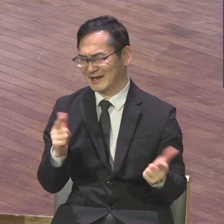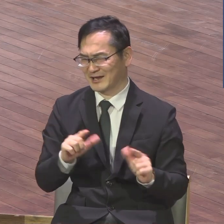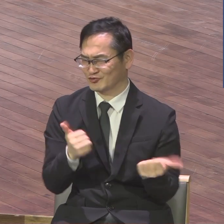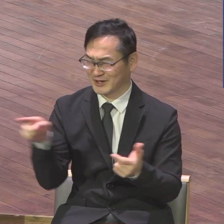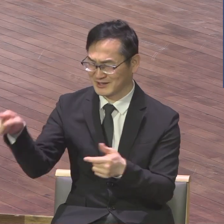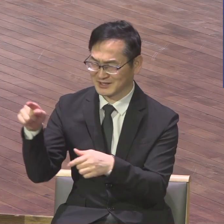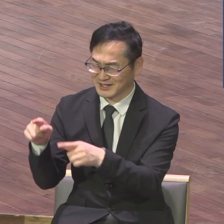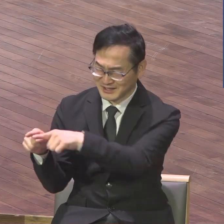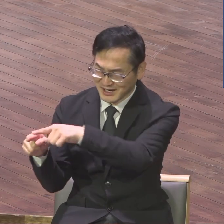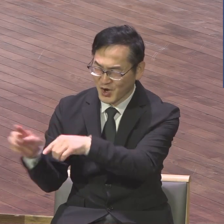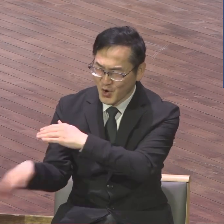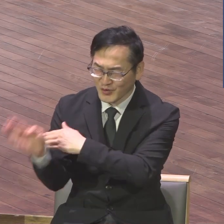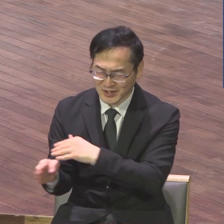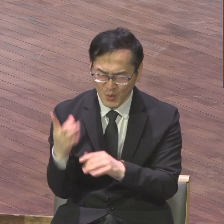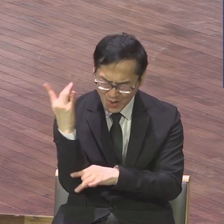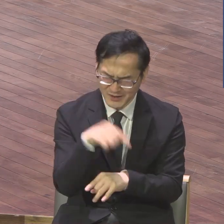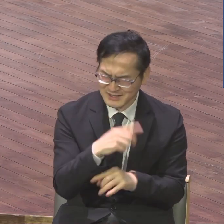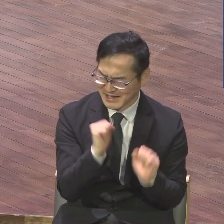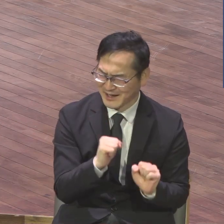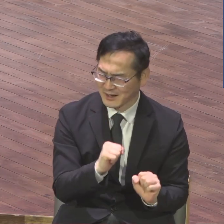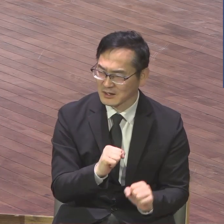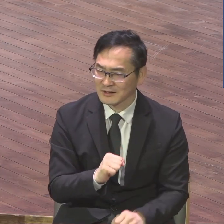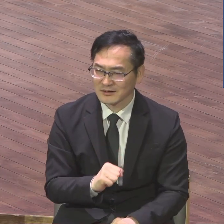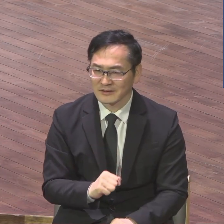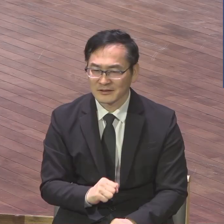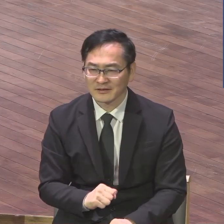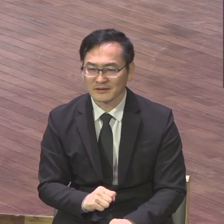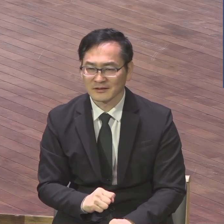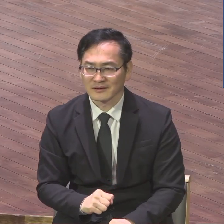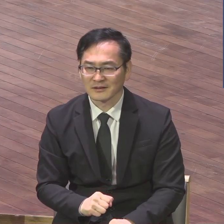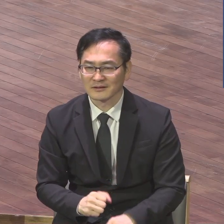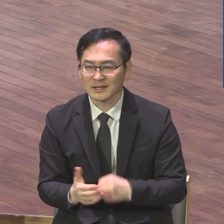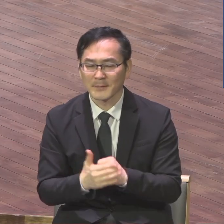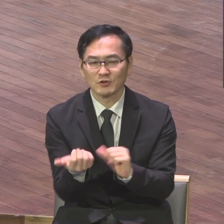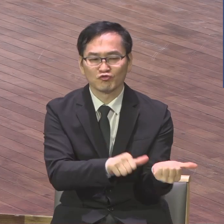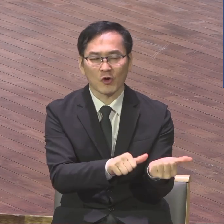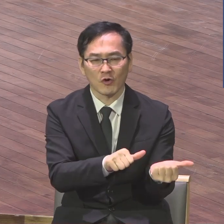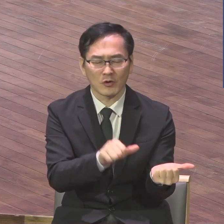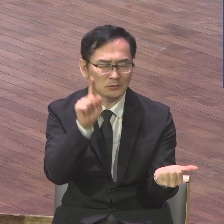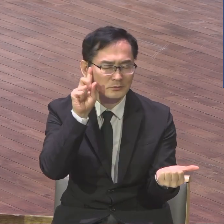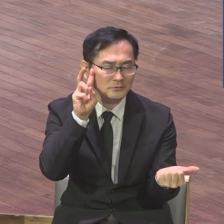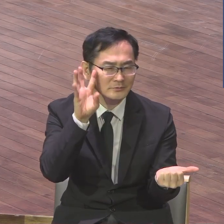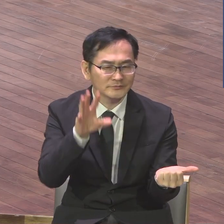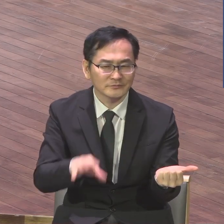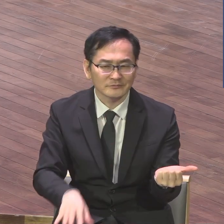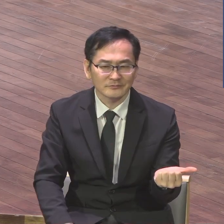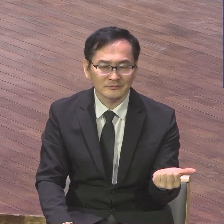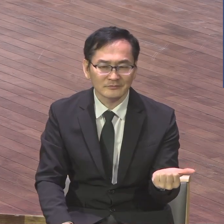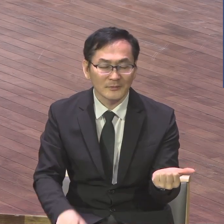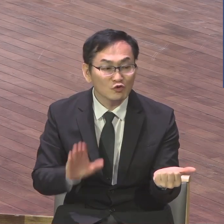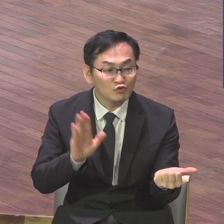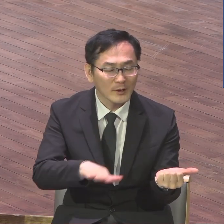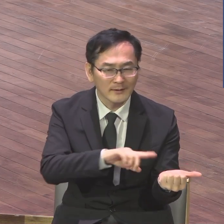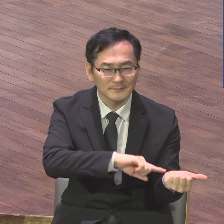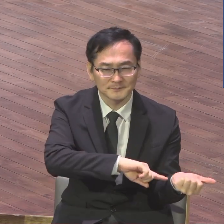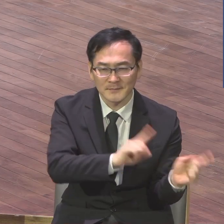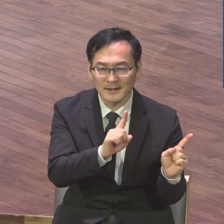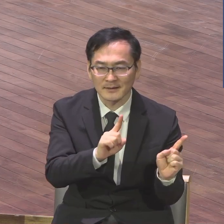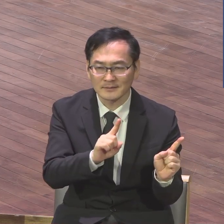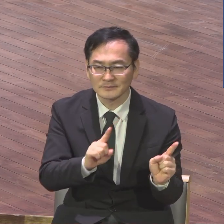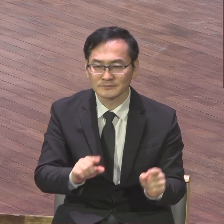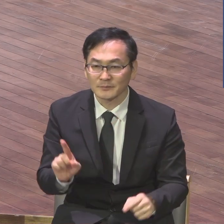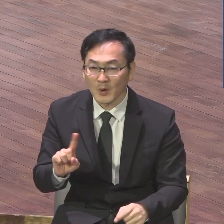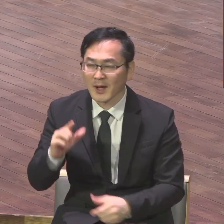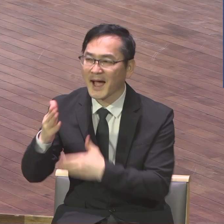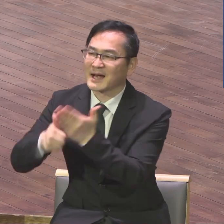이때 문제와 사건을 내 감정, 내 자존심, 내 생각이 아니라